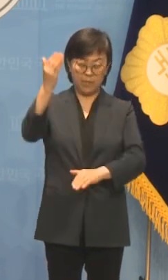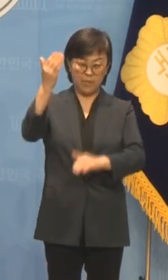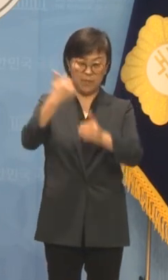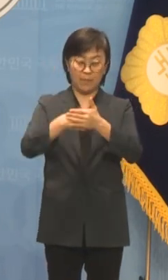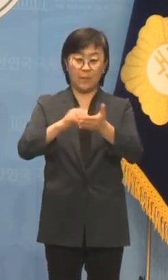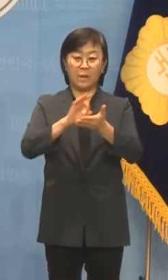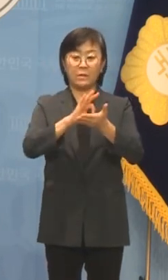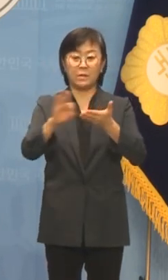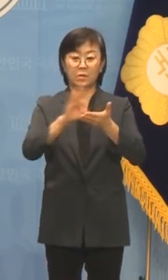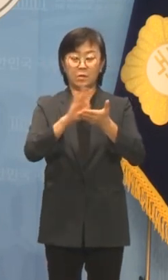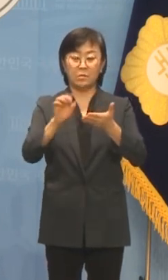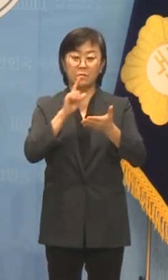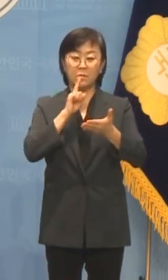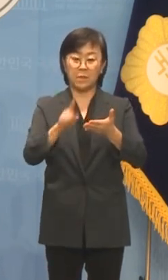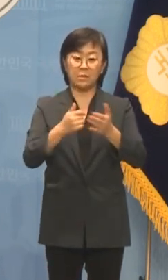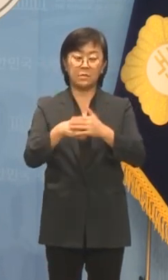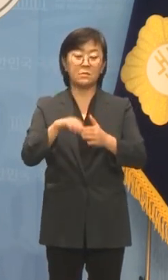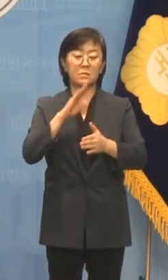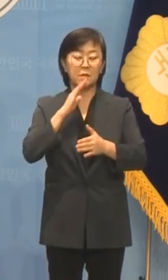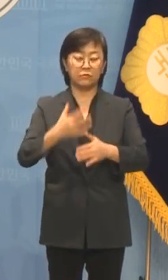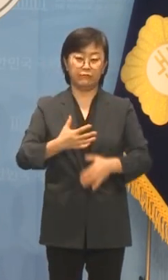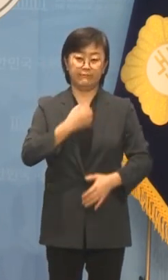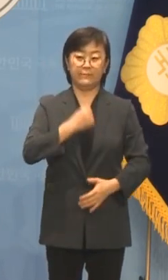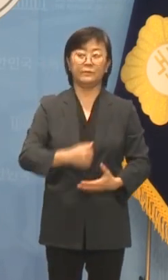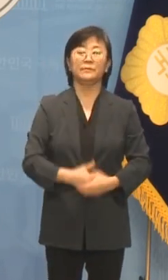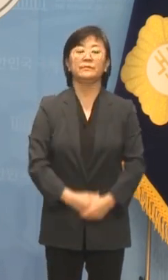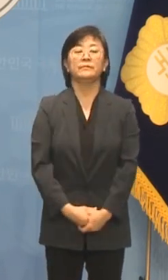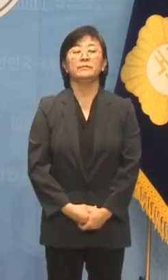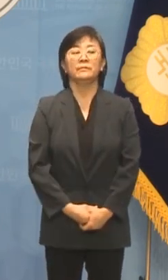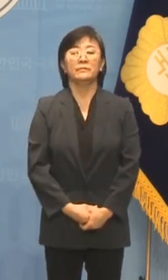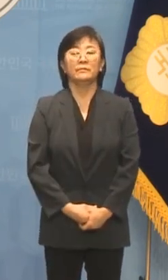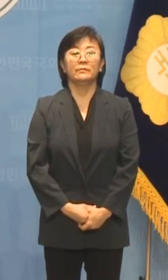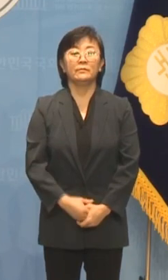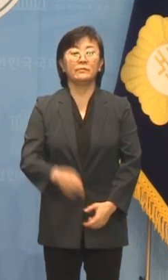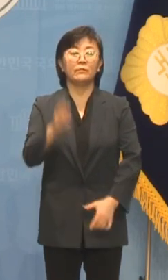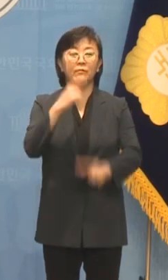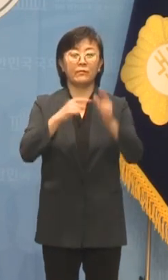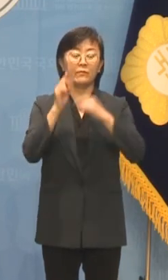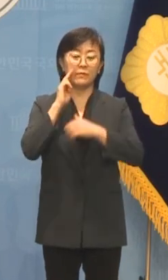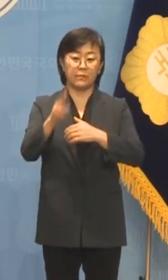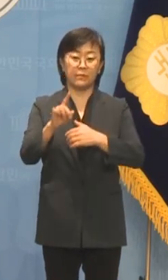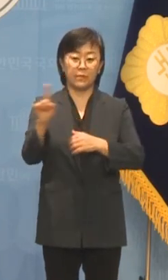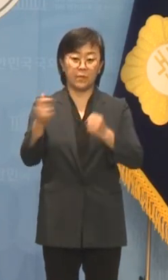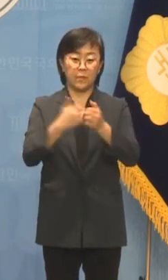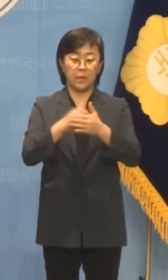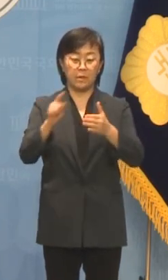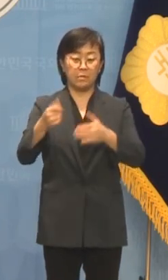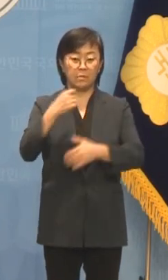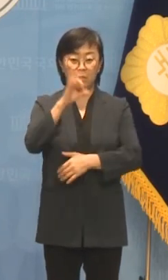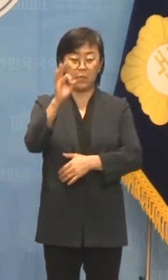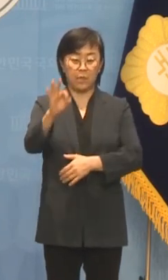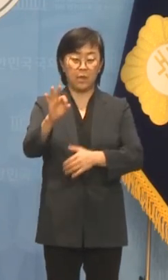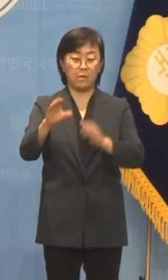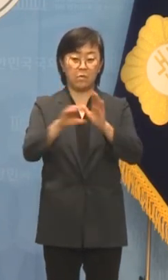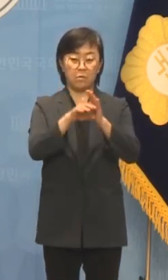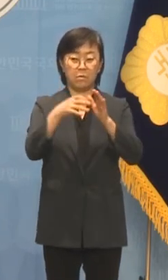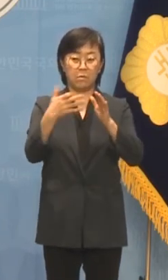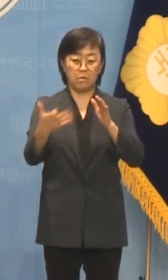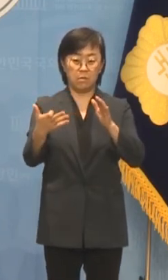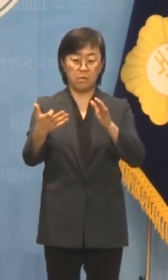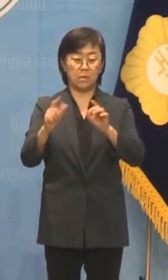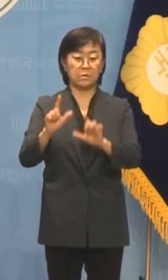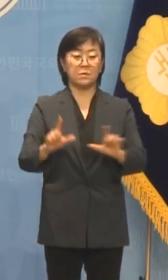유용하려 했다는 소식은 가히 충격적입니다. 더 심각한 것은 해당 예산이